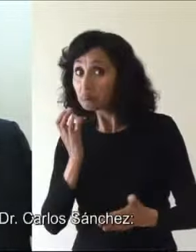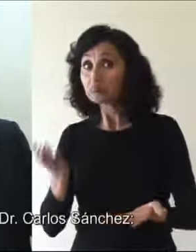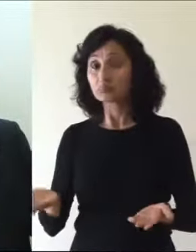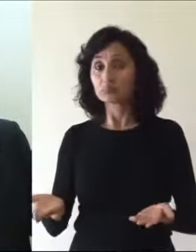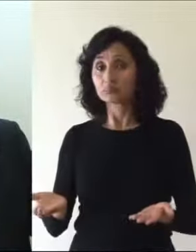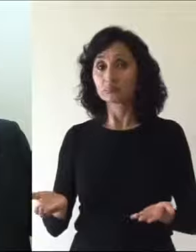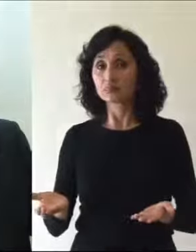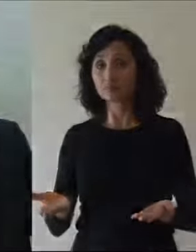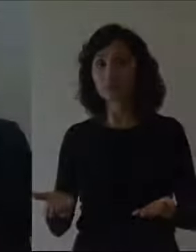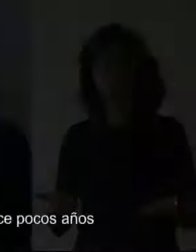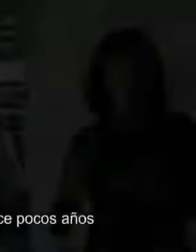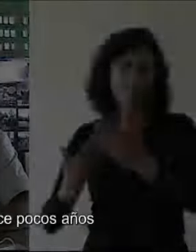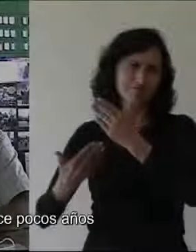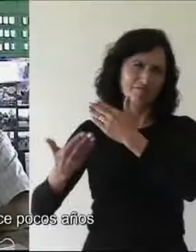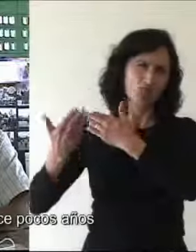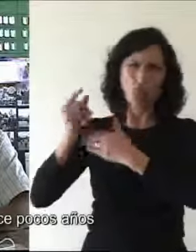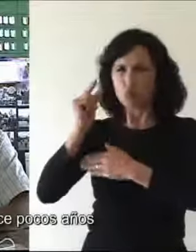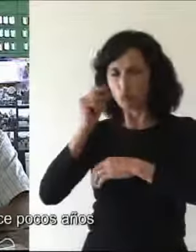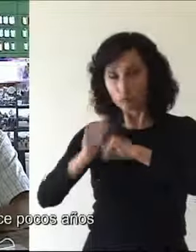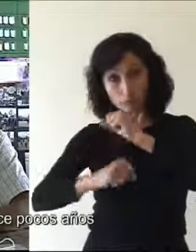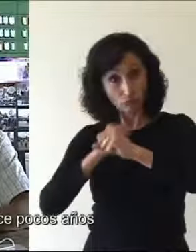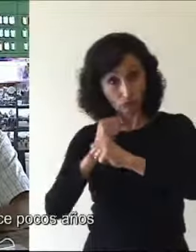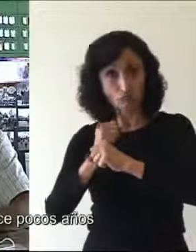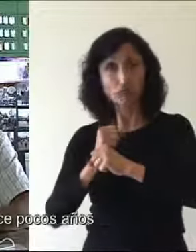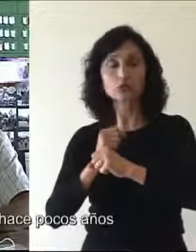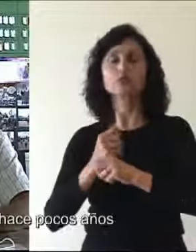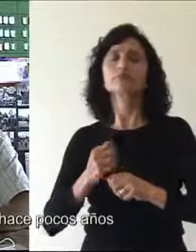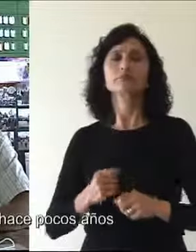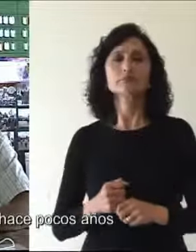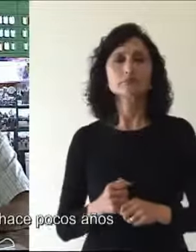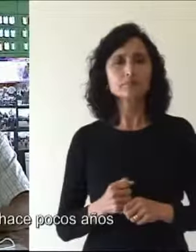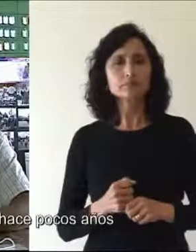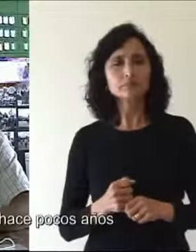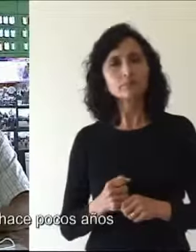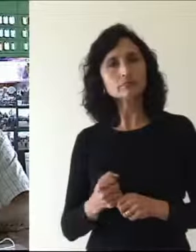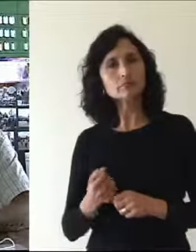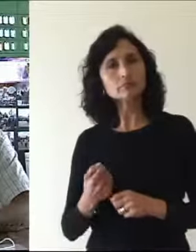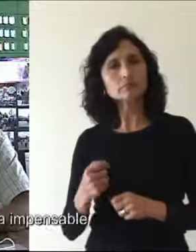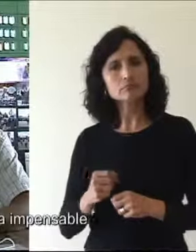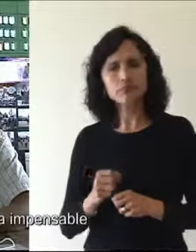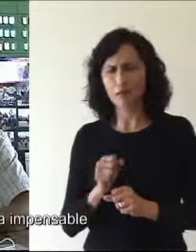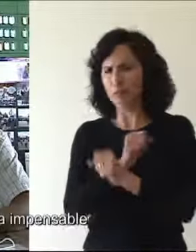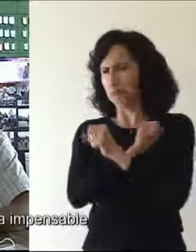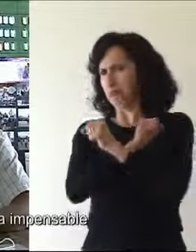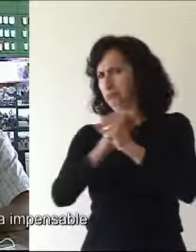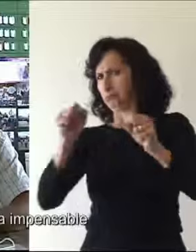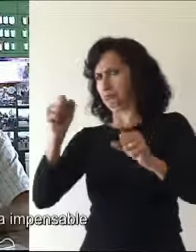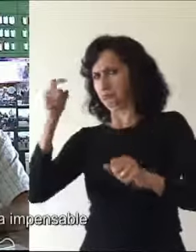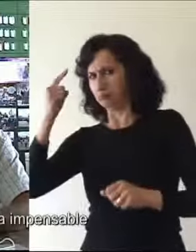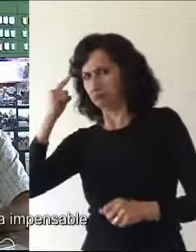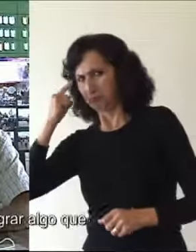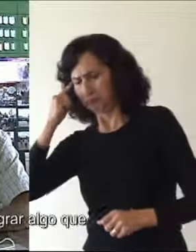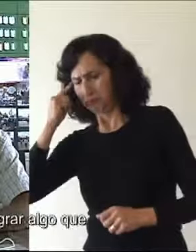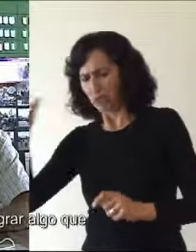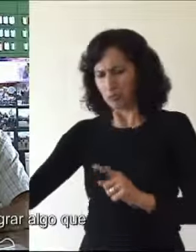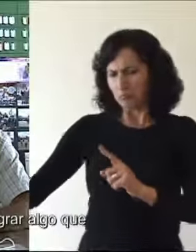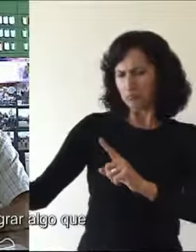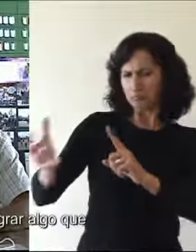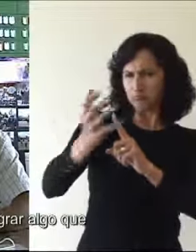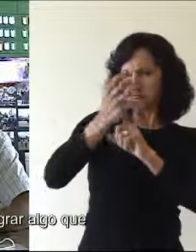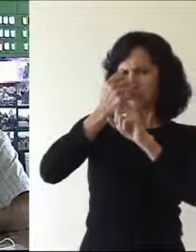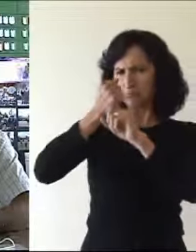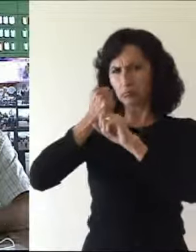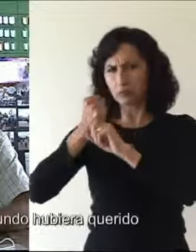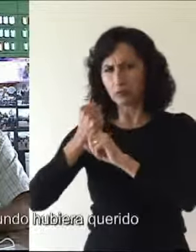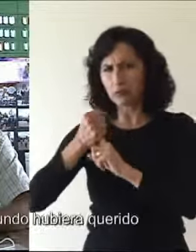Sánchez? Hace pocos años, hasta hace pocos años, era impensable lograr algo